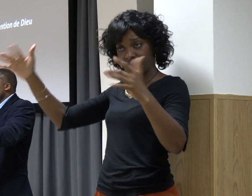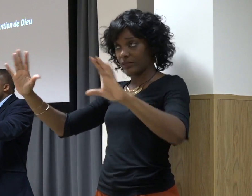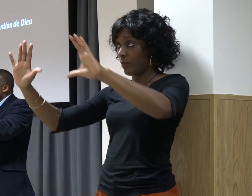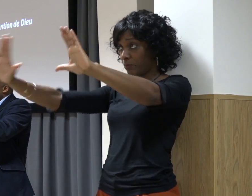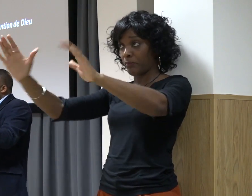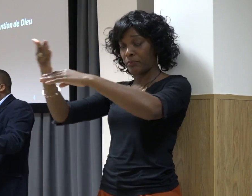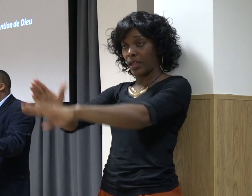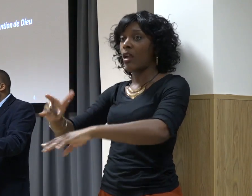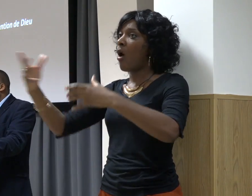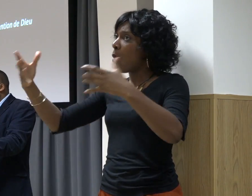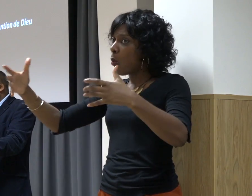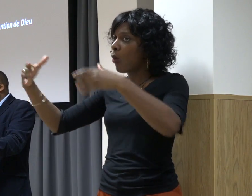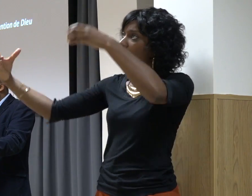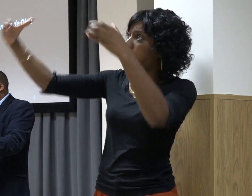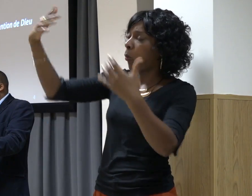Bien sûr, c'est une pierre qui est lourde.